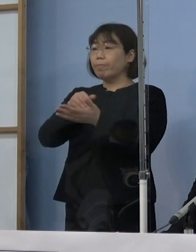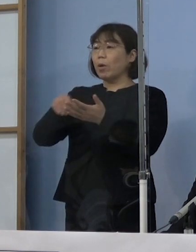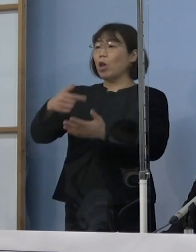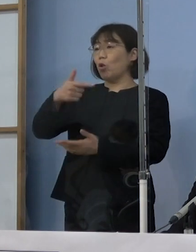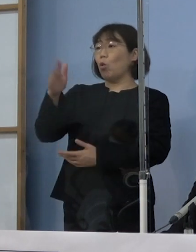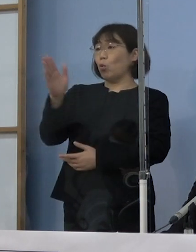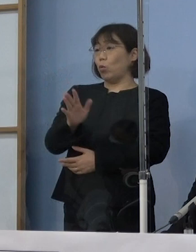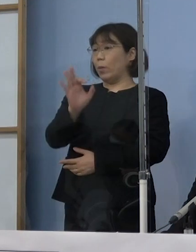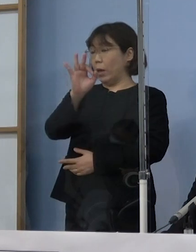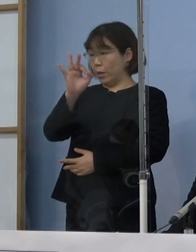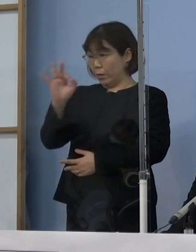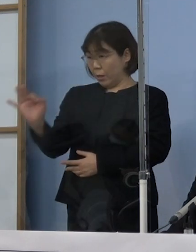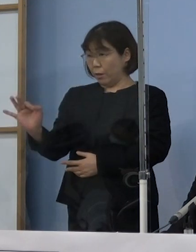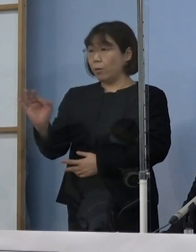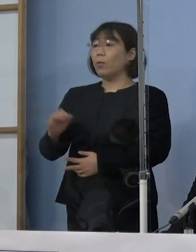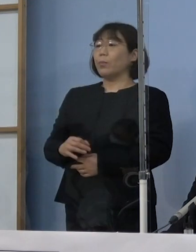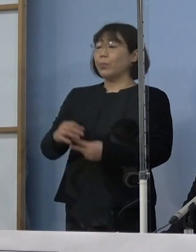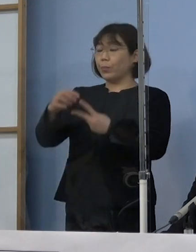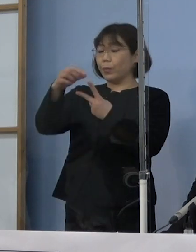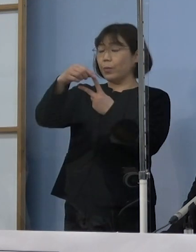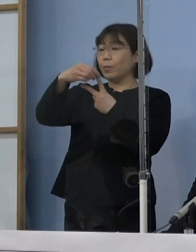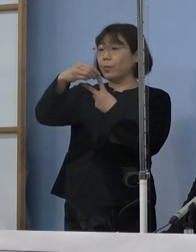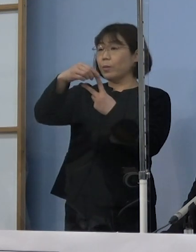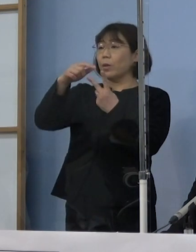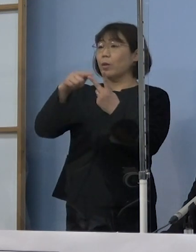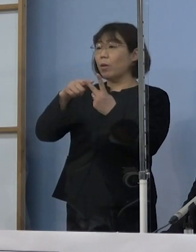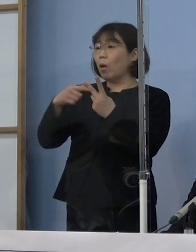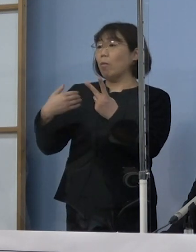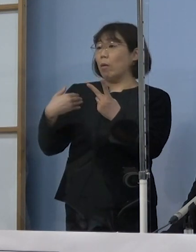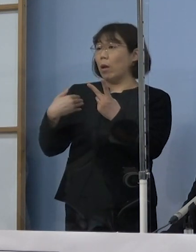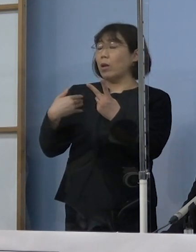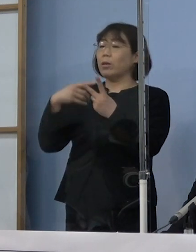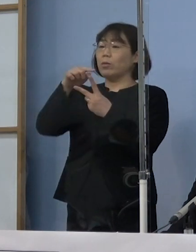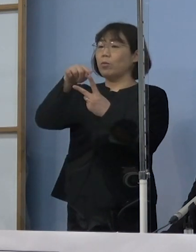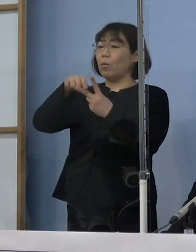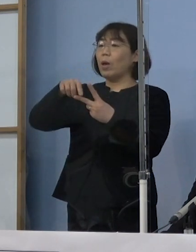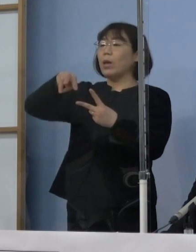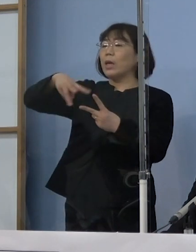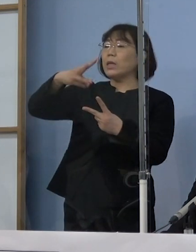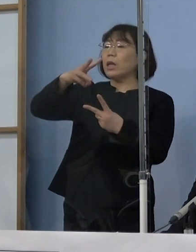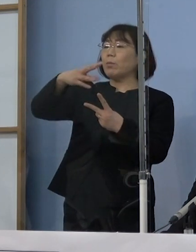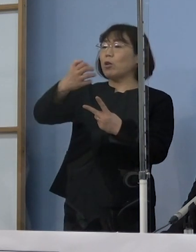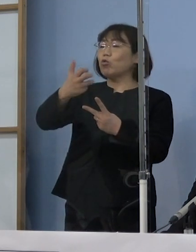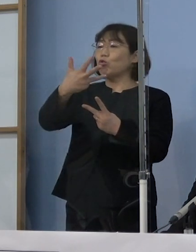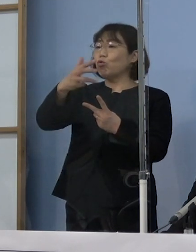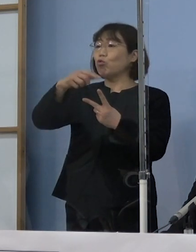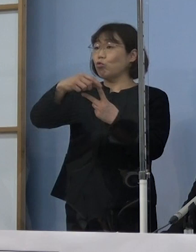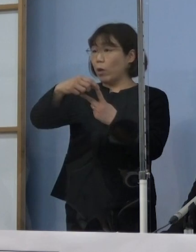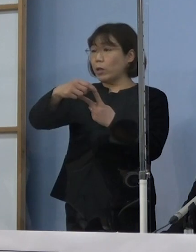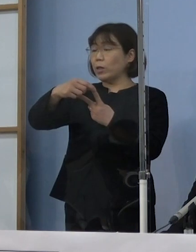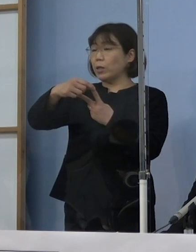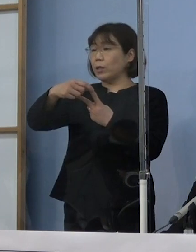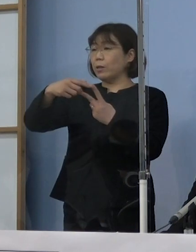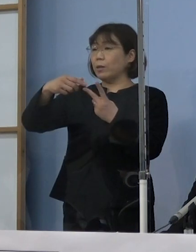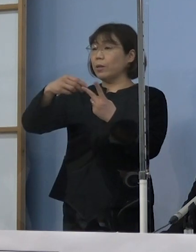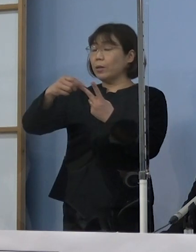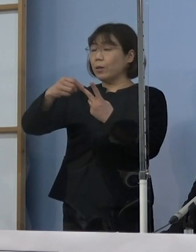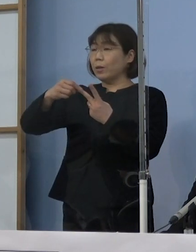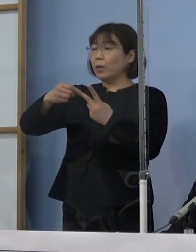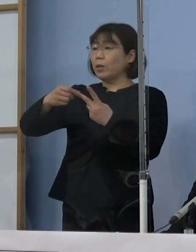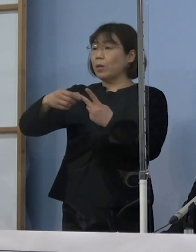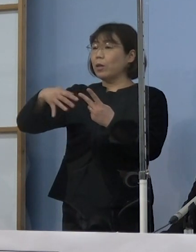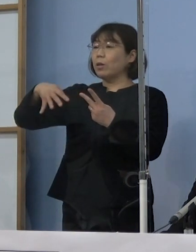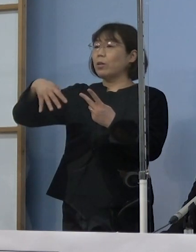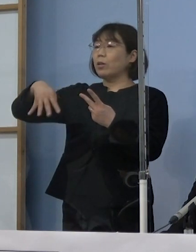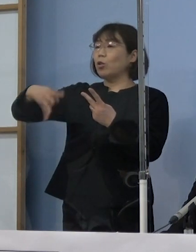6% です。ちなみに感染経路不明の2件は398例目と